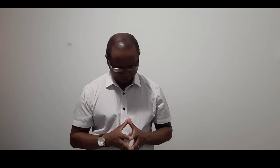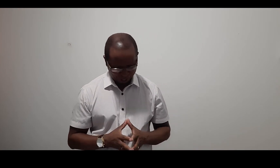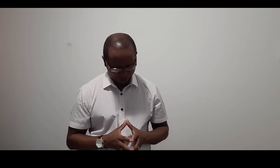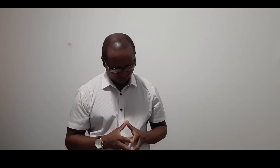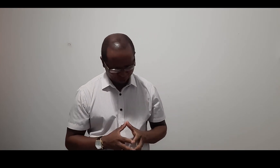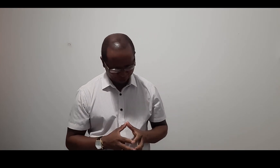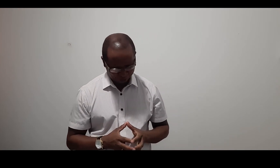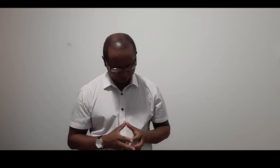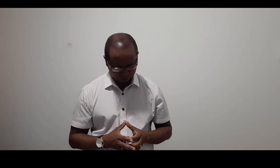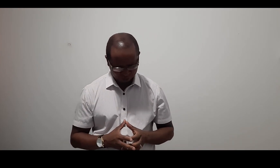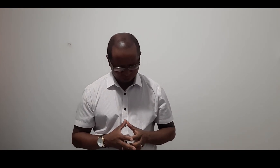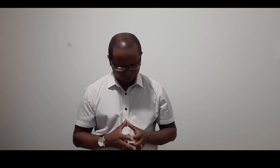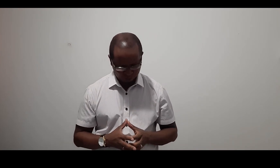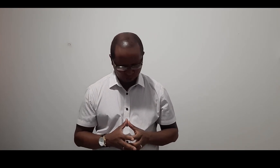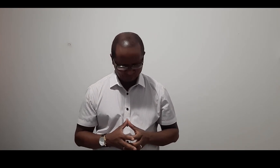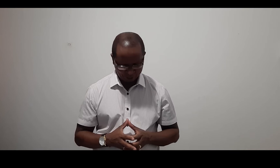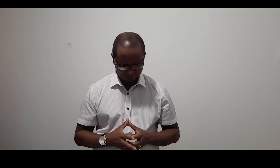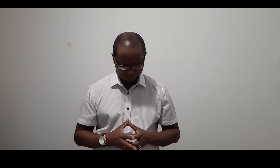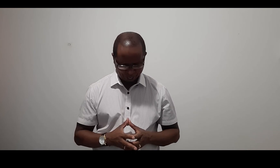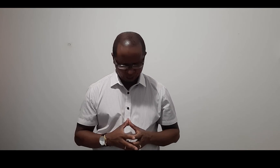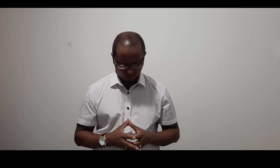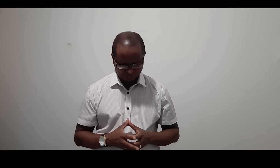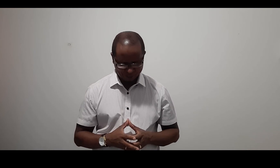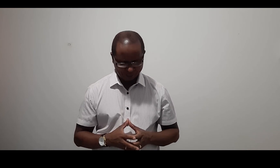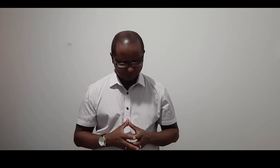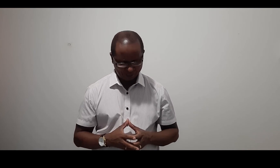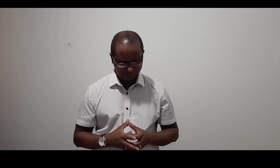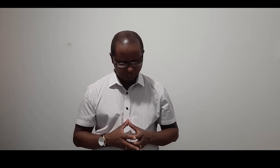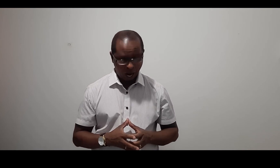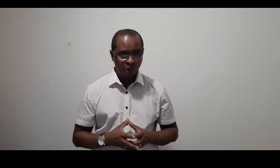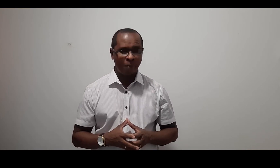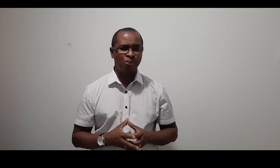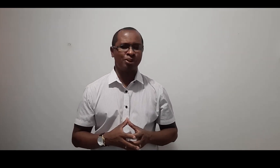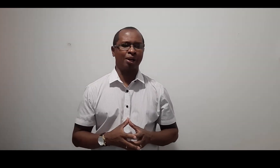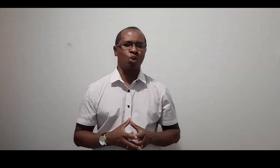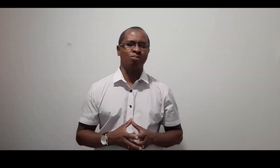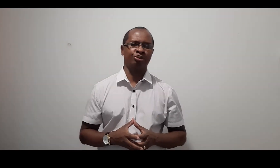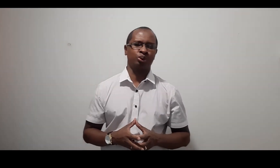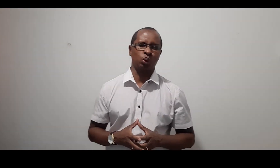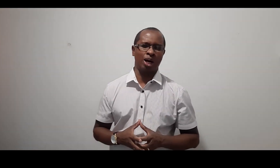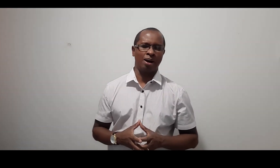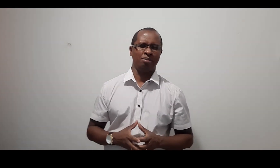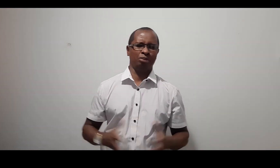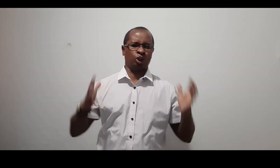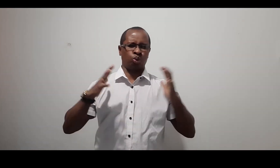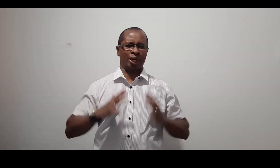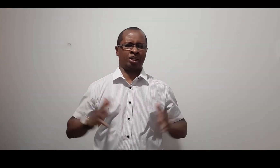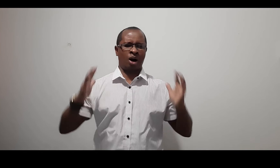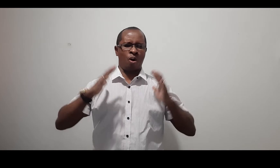Efesianina toko fahatelo ny andiny fafito ambiny folo: mba hitoeran'i kristy ao amponareo amy finoana. Mitoetra ao ampo